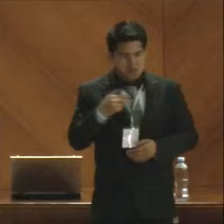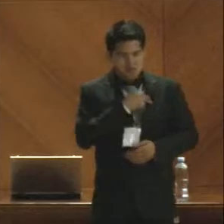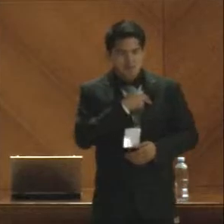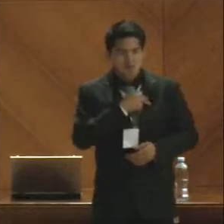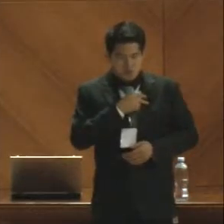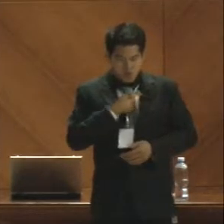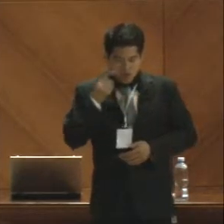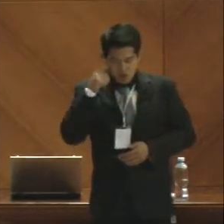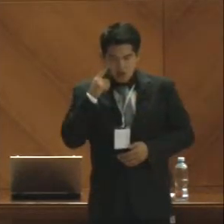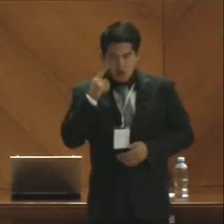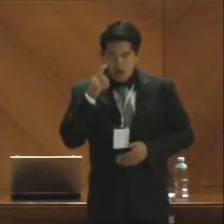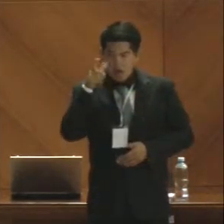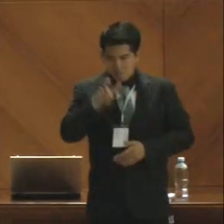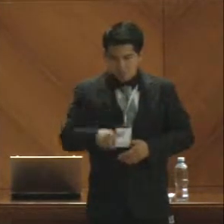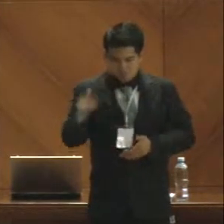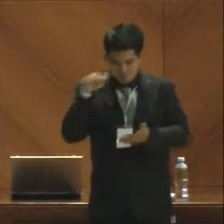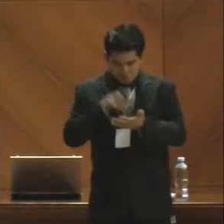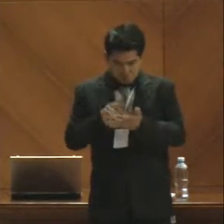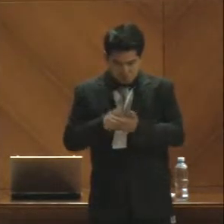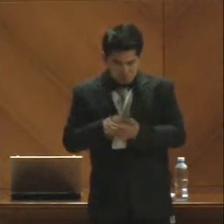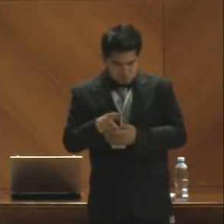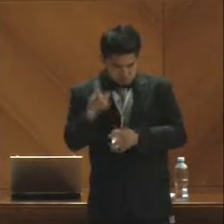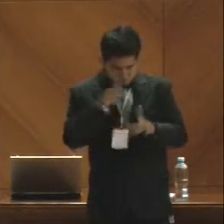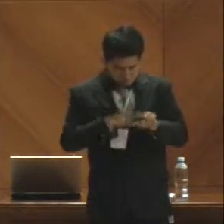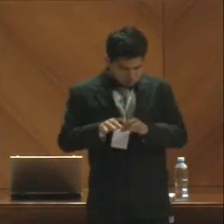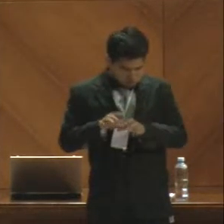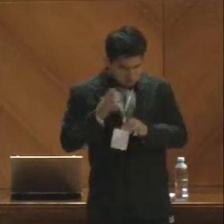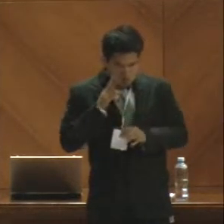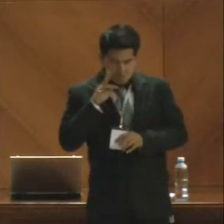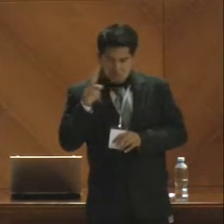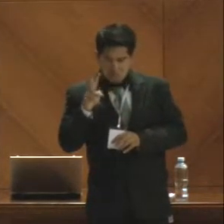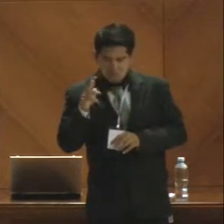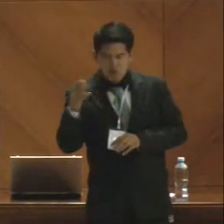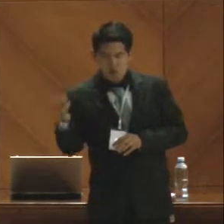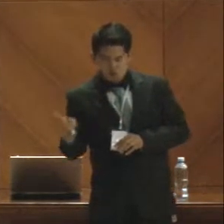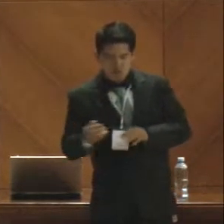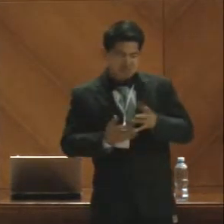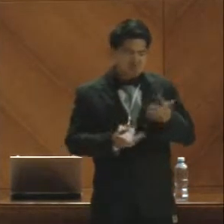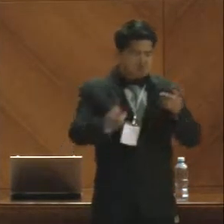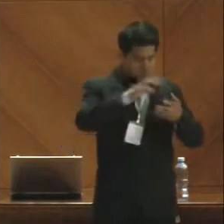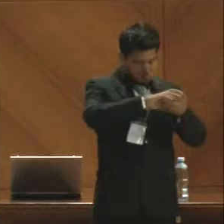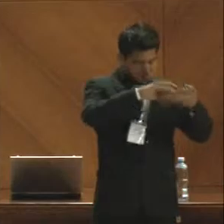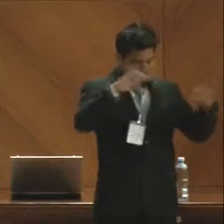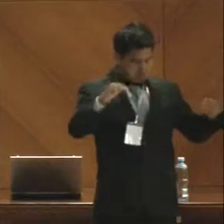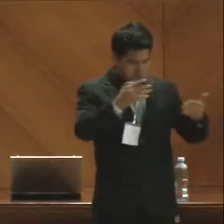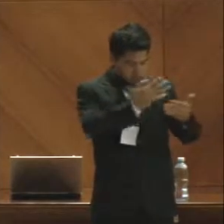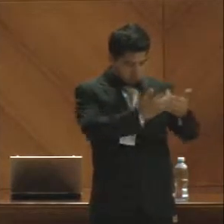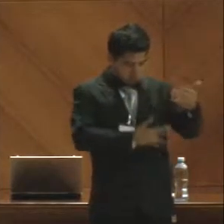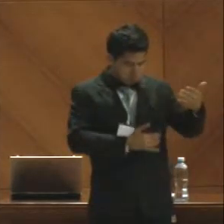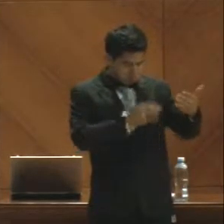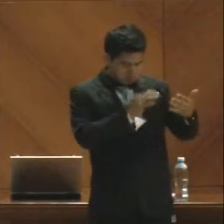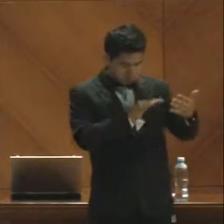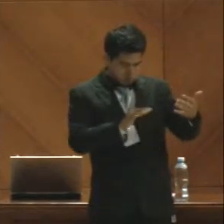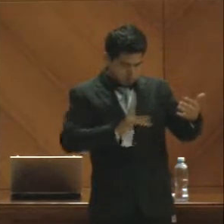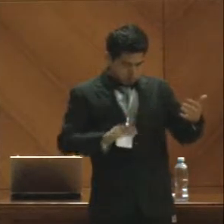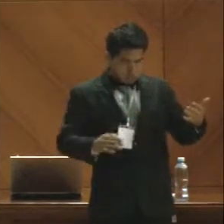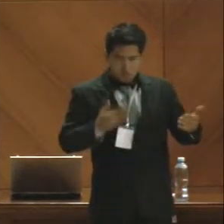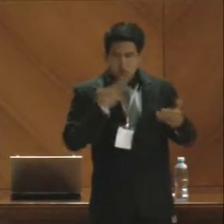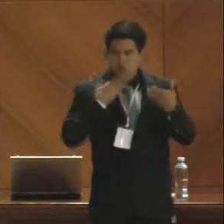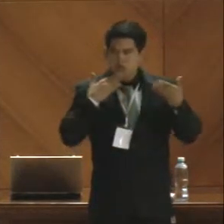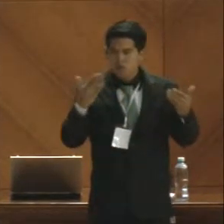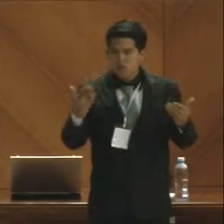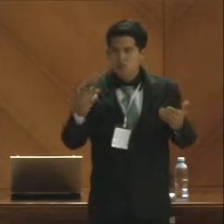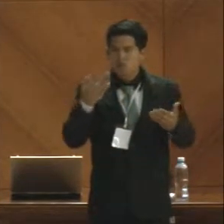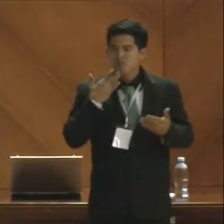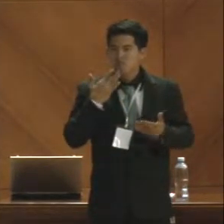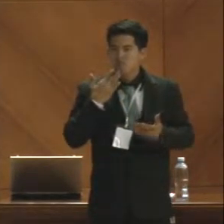el estudiante de sistemas puede saber cómo está hecho un procesador de palabras viendo el código fuente de LibreOffice. Puede saber cómo está hecho un sistema operativo viendo